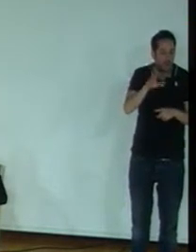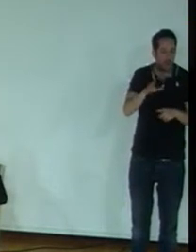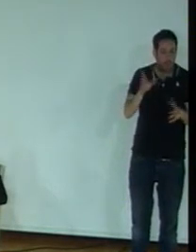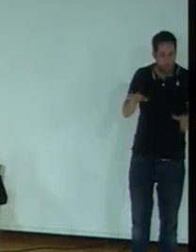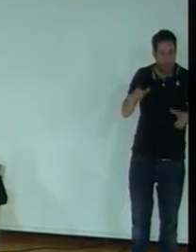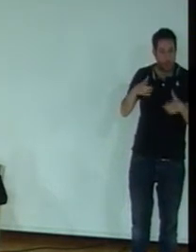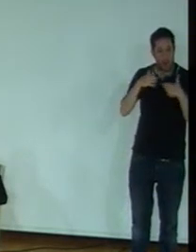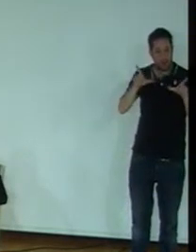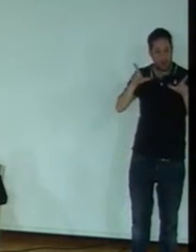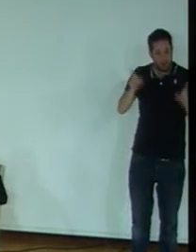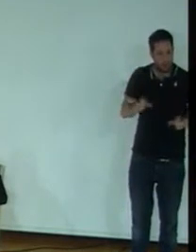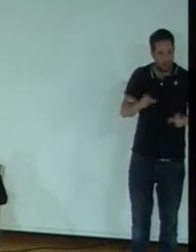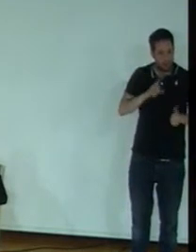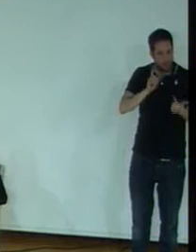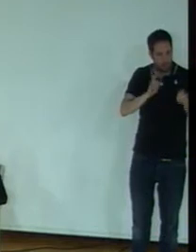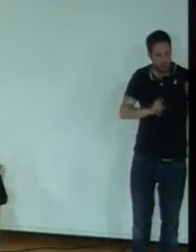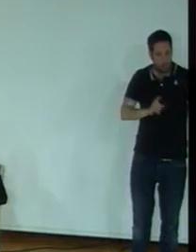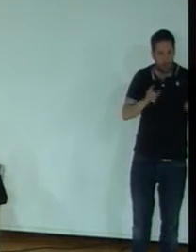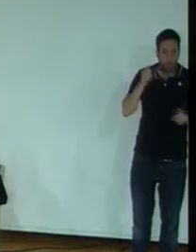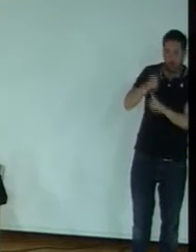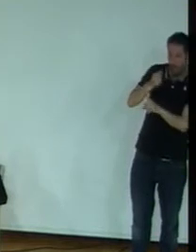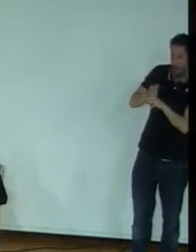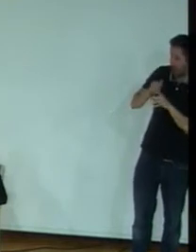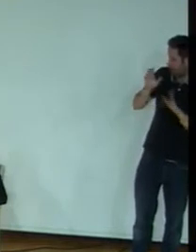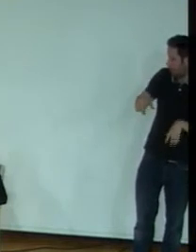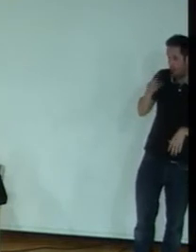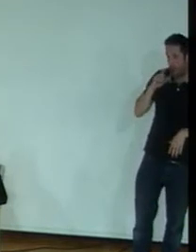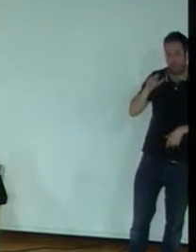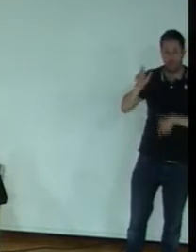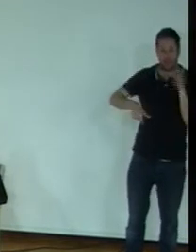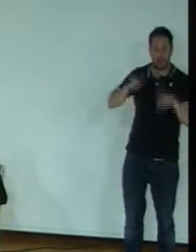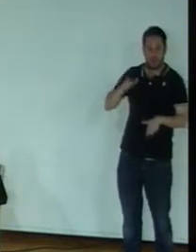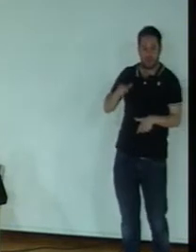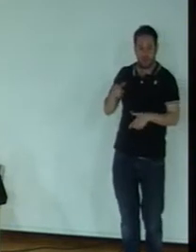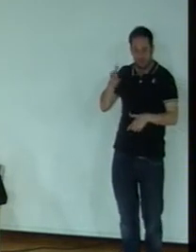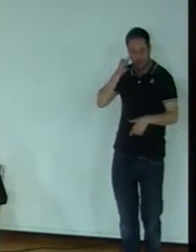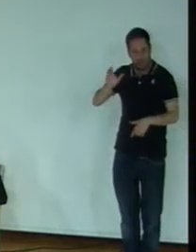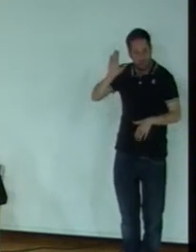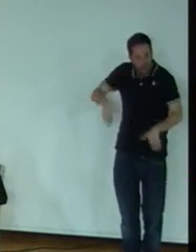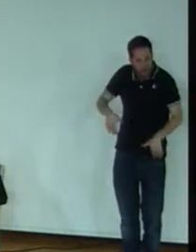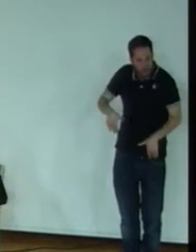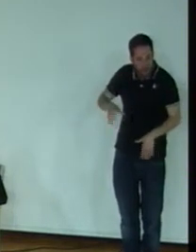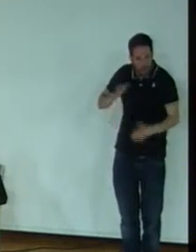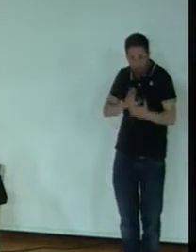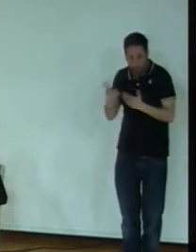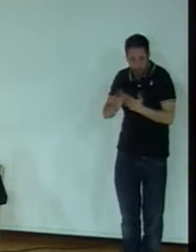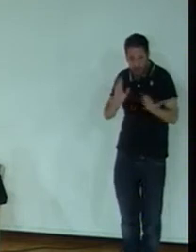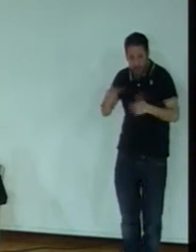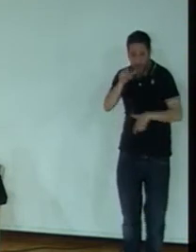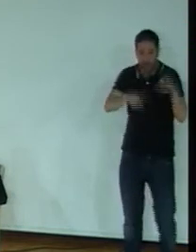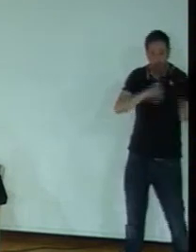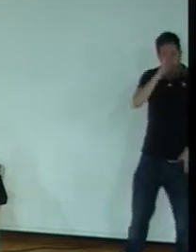des libertés. On sait que ce sera vain, car toujours contournable par des malveillants. Ça affecte surtout les gens